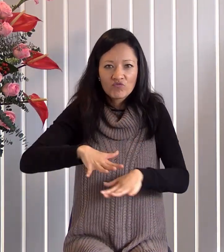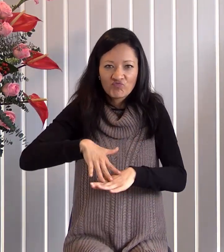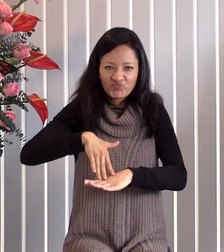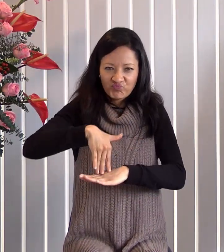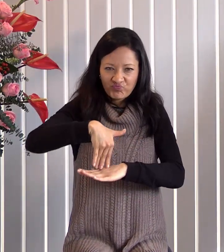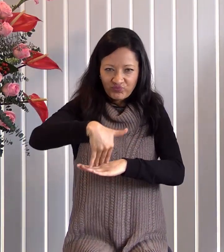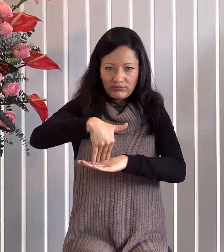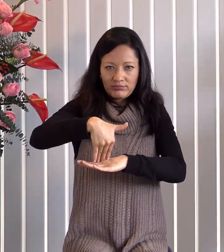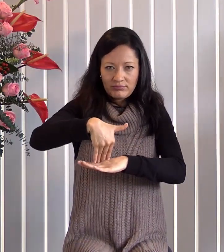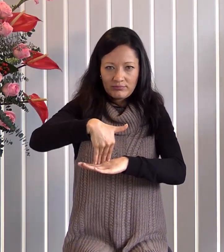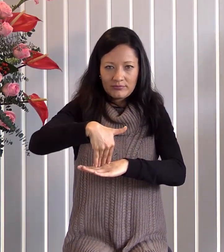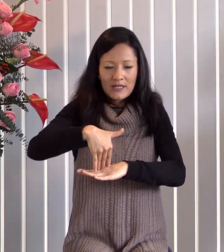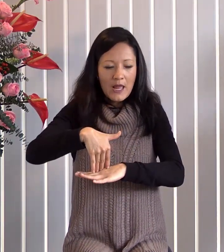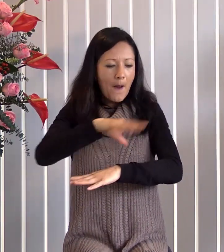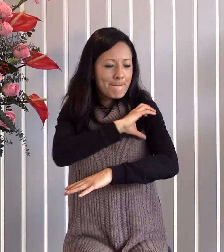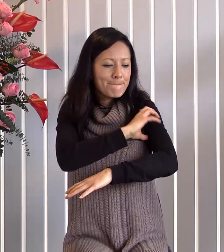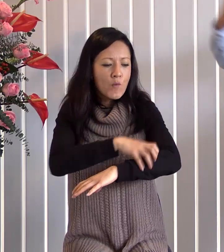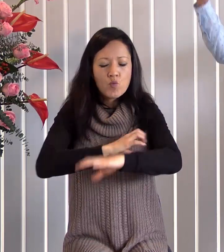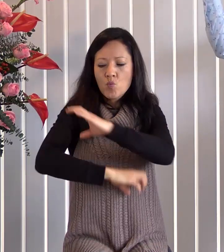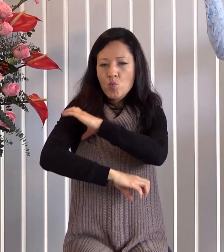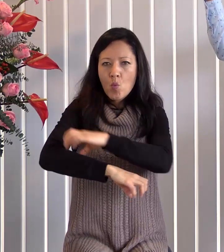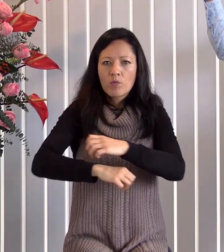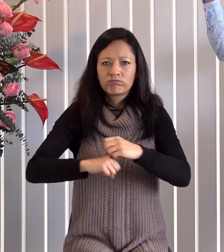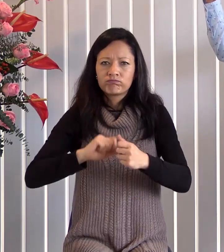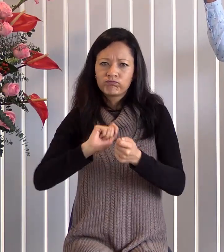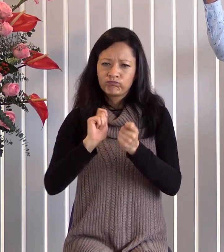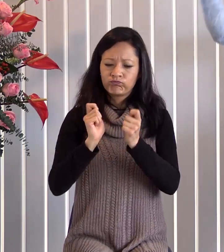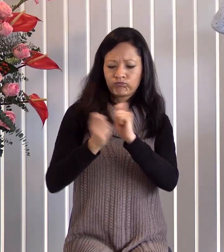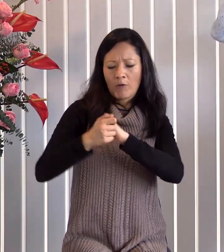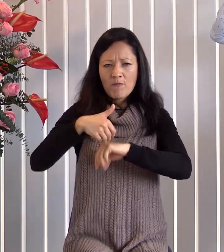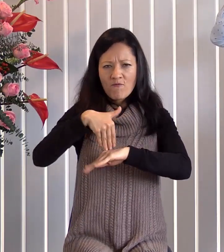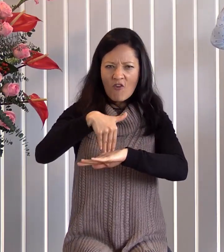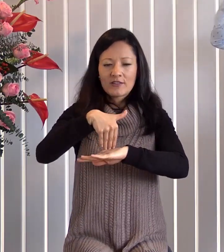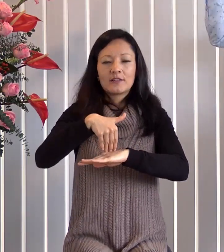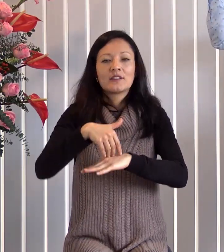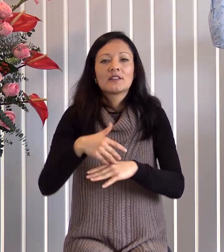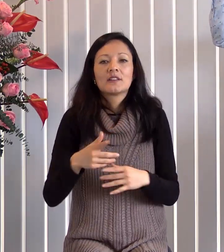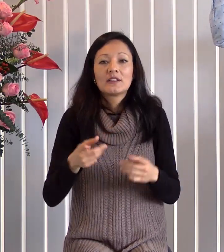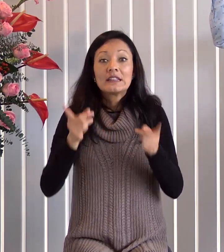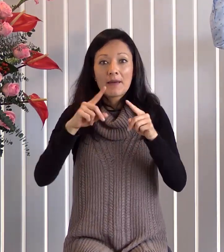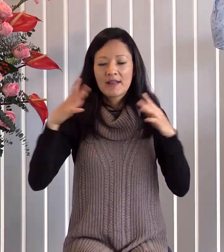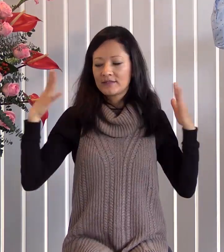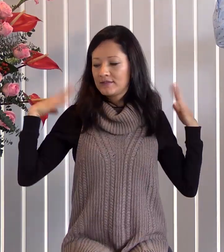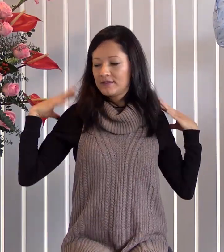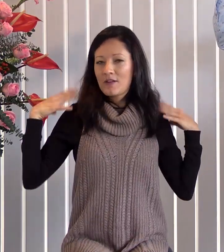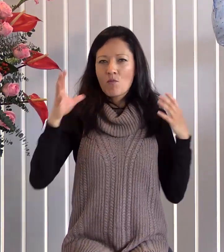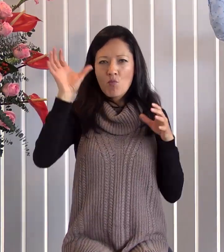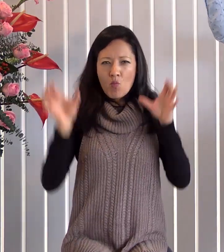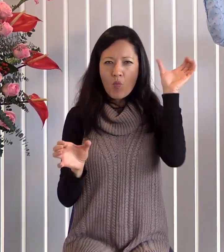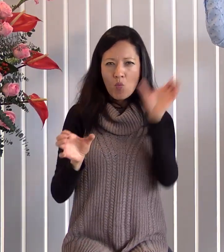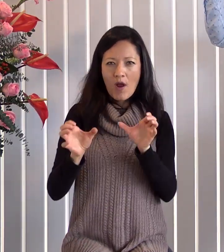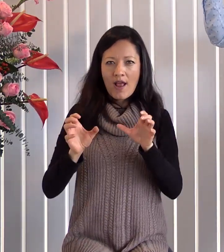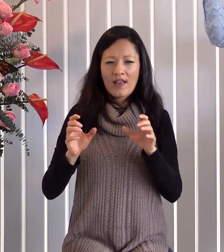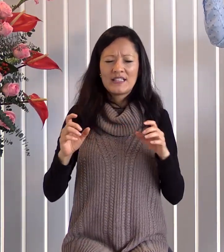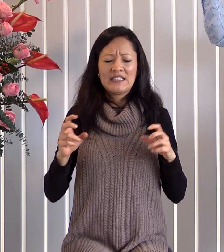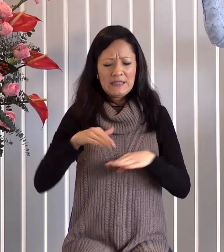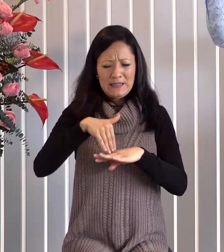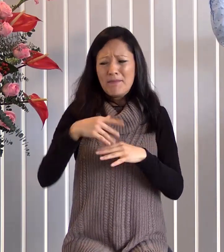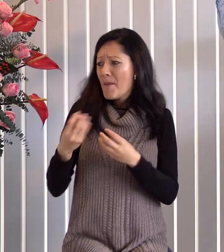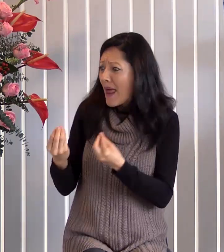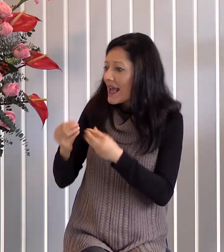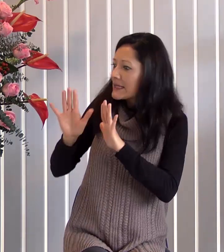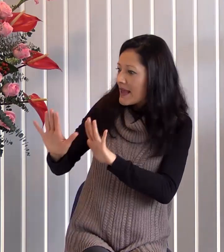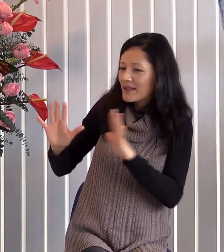siendo fortalecidas, los músculos de los brazos están siendo fortalecidos, los músculos de la espalda están siendo... ¿Pero para qué? ¿Pero para